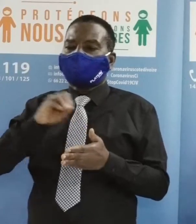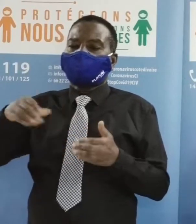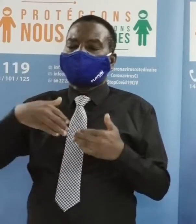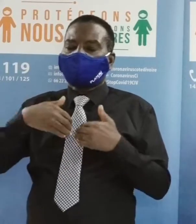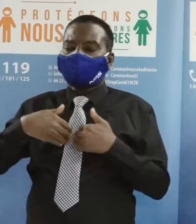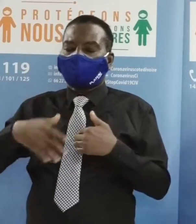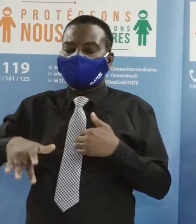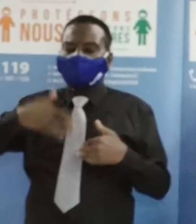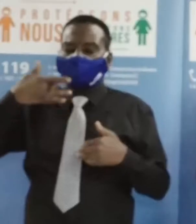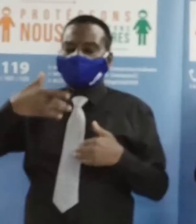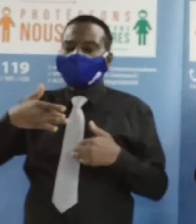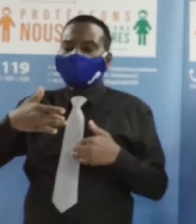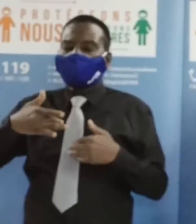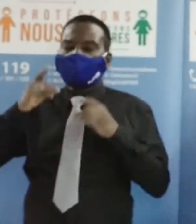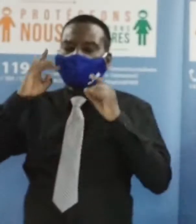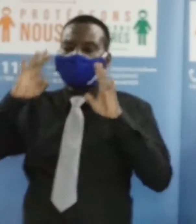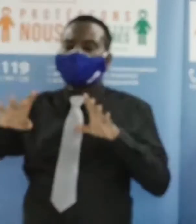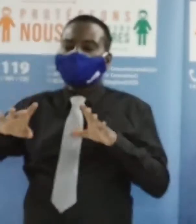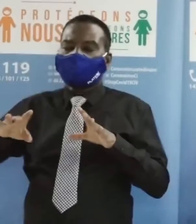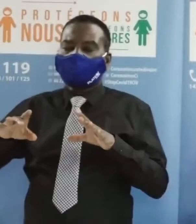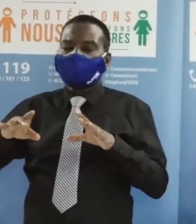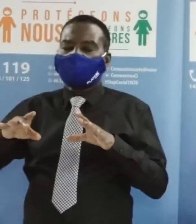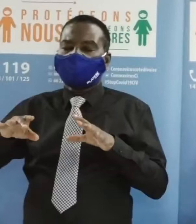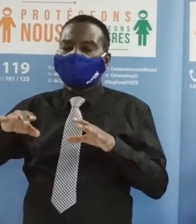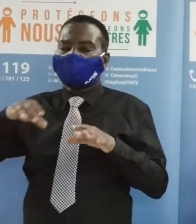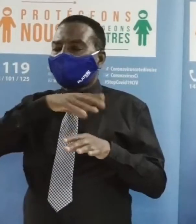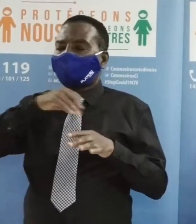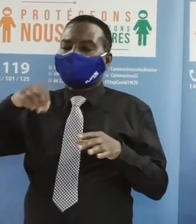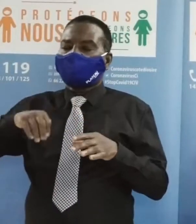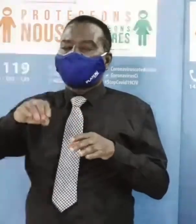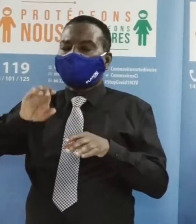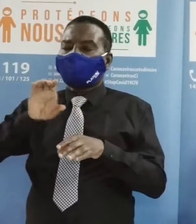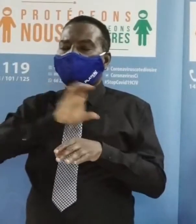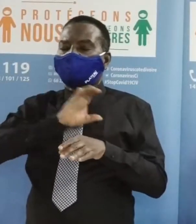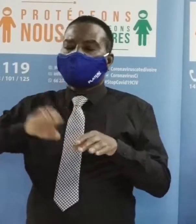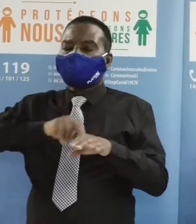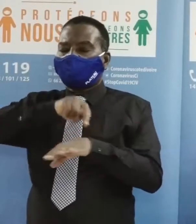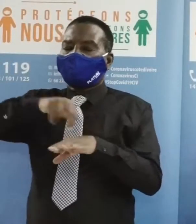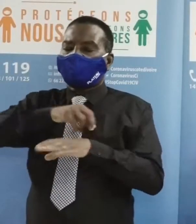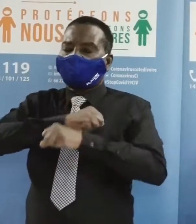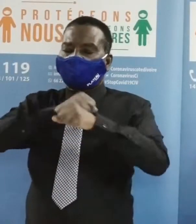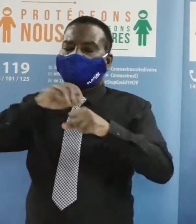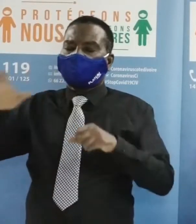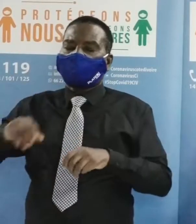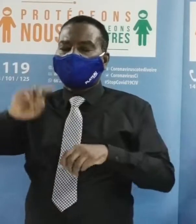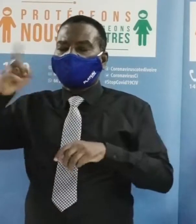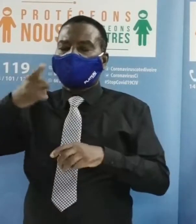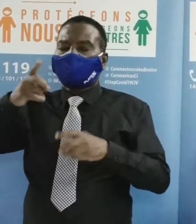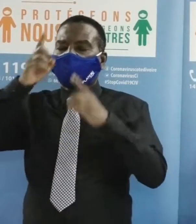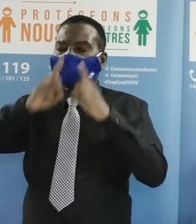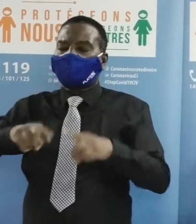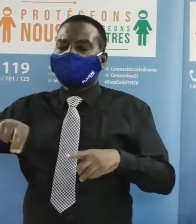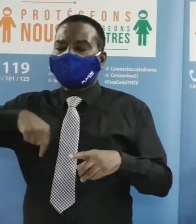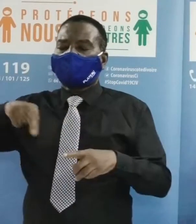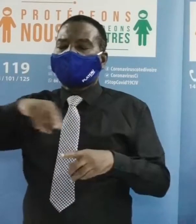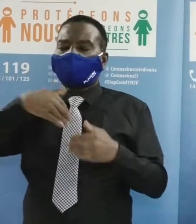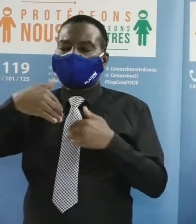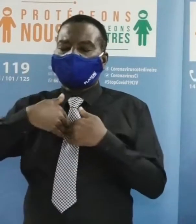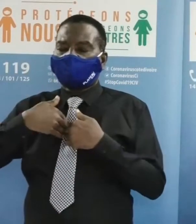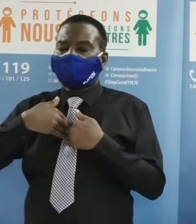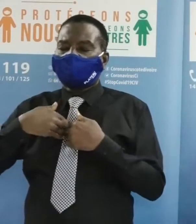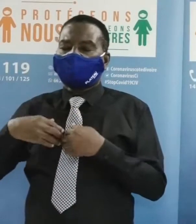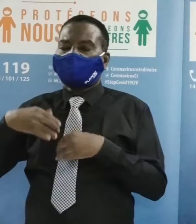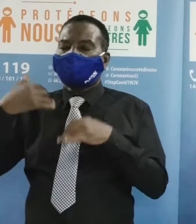crise s'est déclaré que le conseil national de sécurité a pris les premières décisions nous avons bien sûr